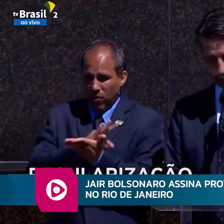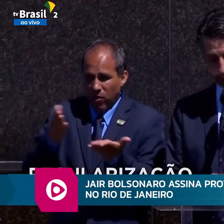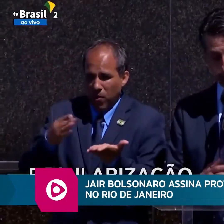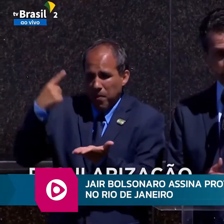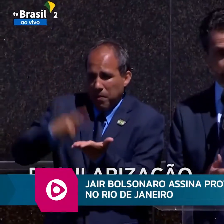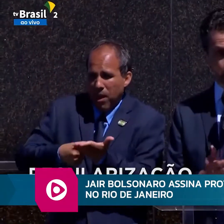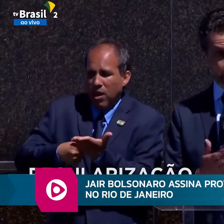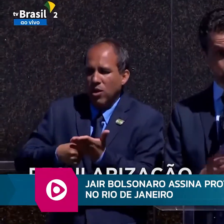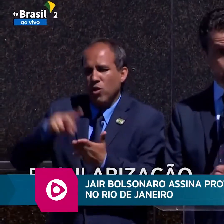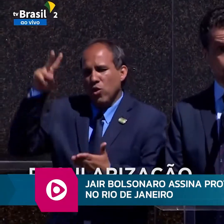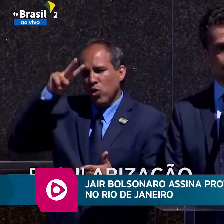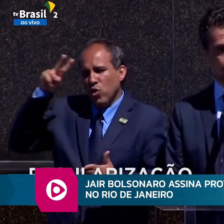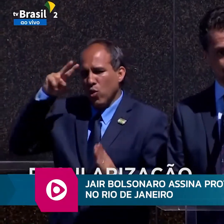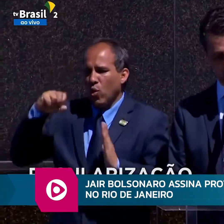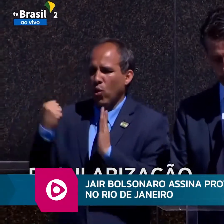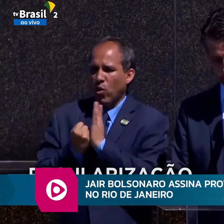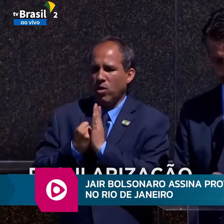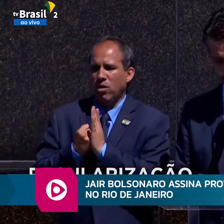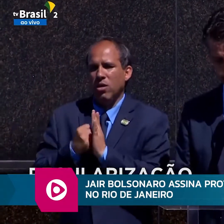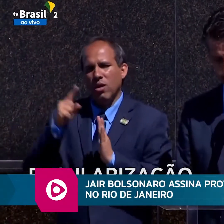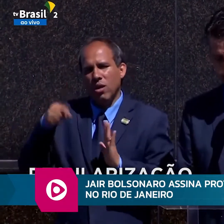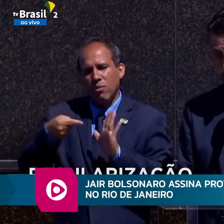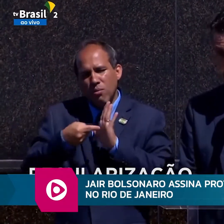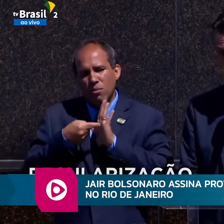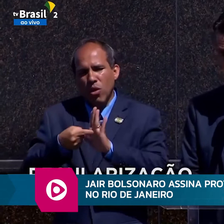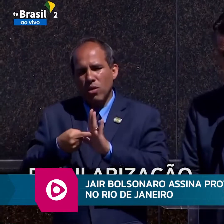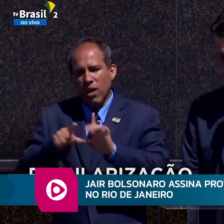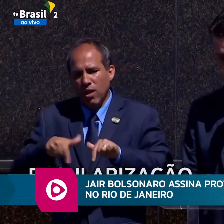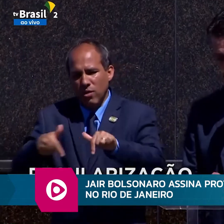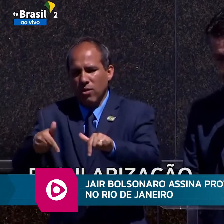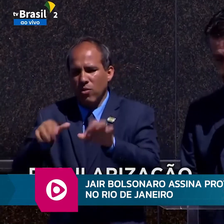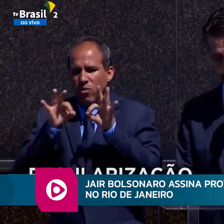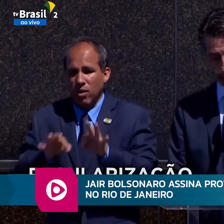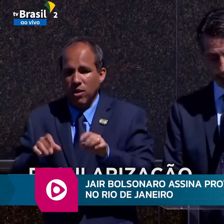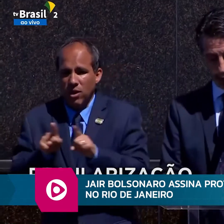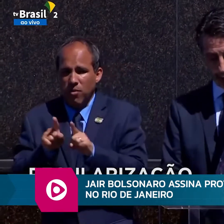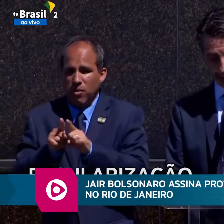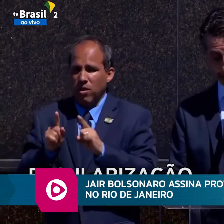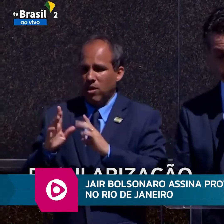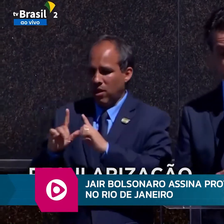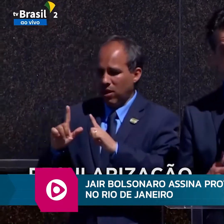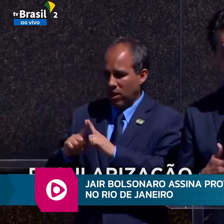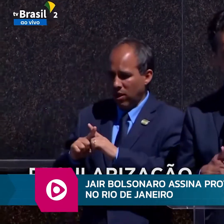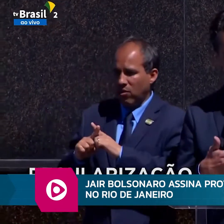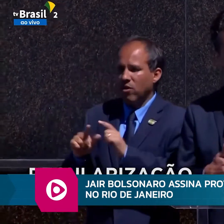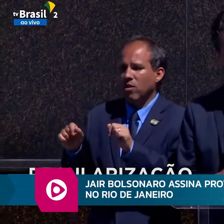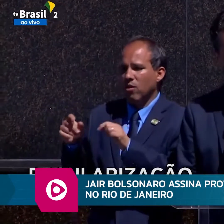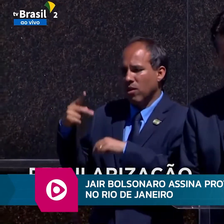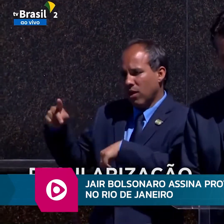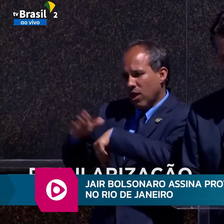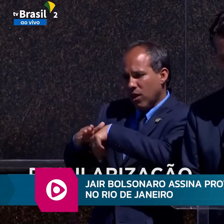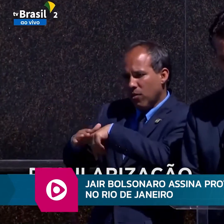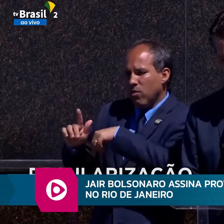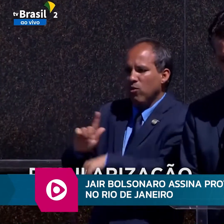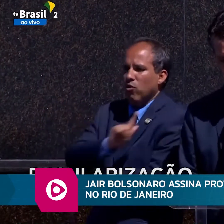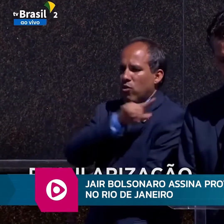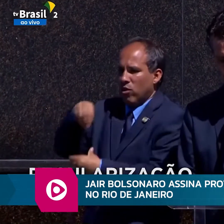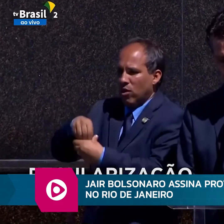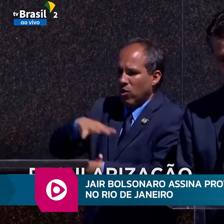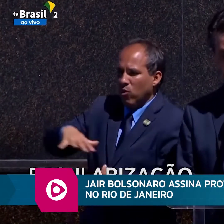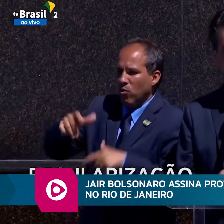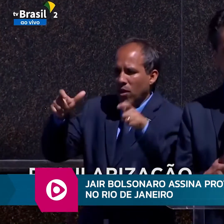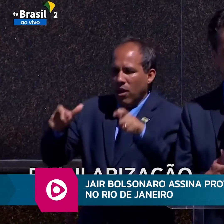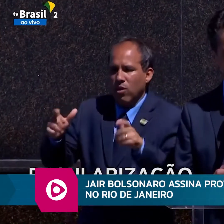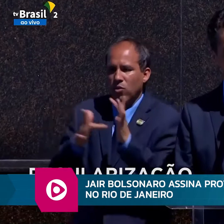o ministro do meio ambiente Joaquim Leite afirmou que o novo projeto apresenta uma solução definitiva e vai proporcionar uma